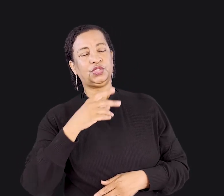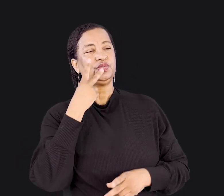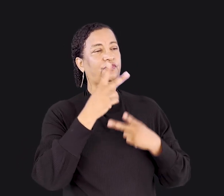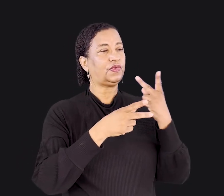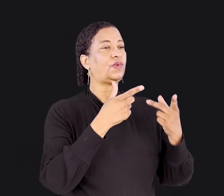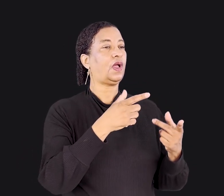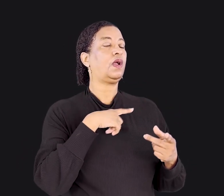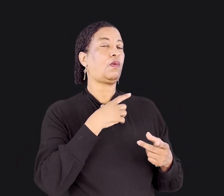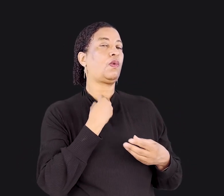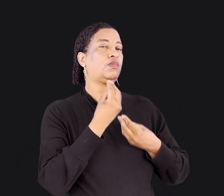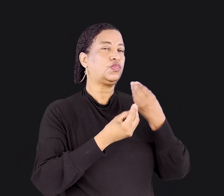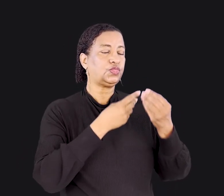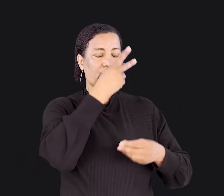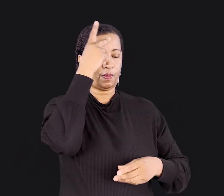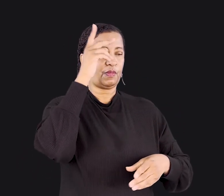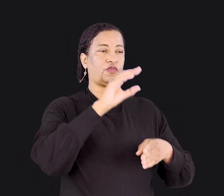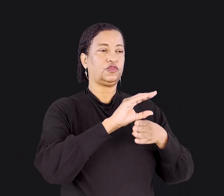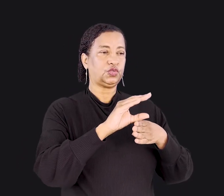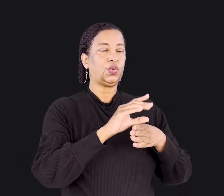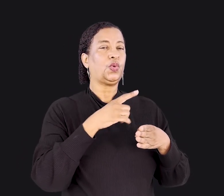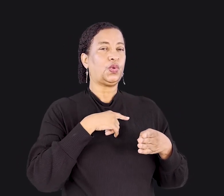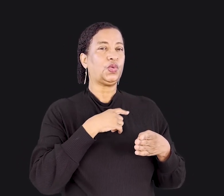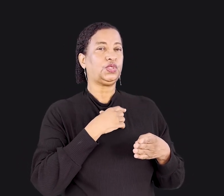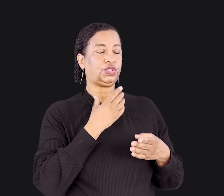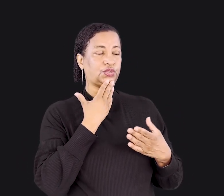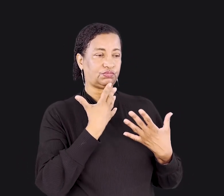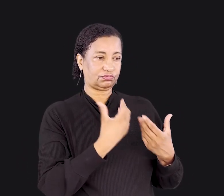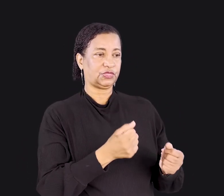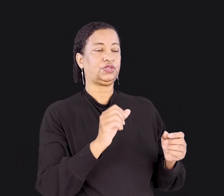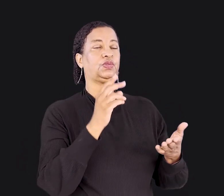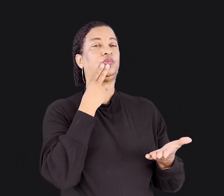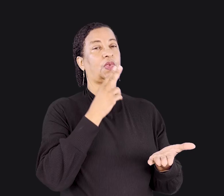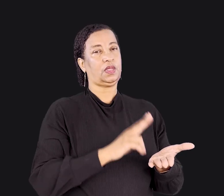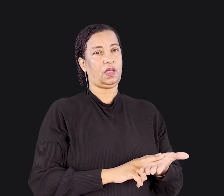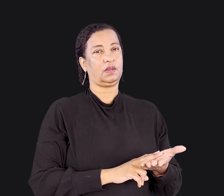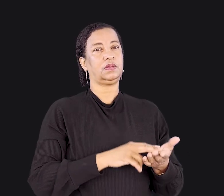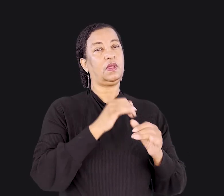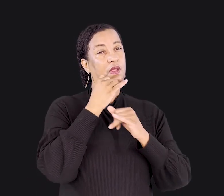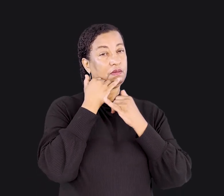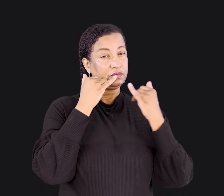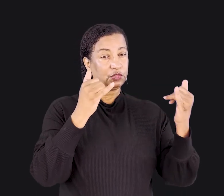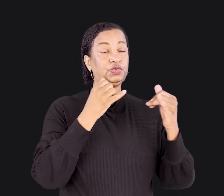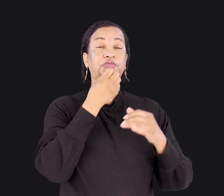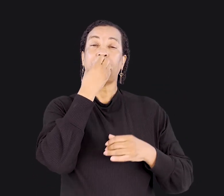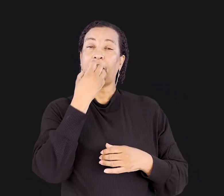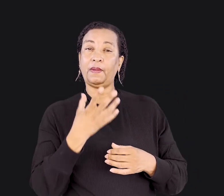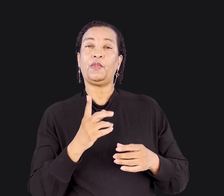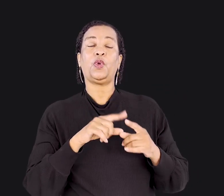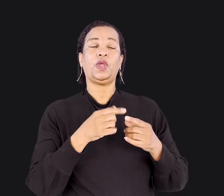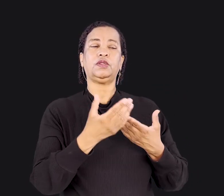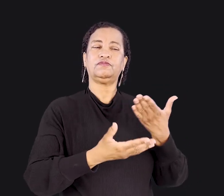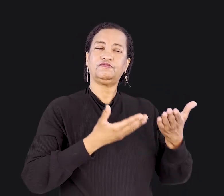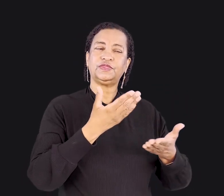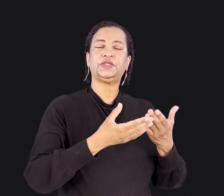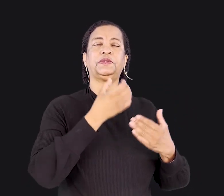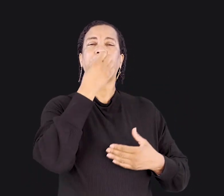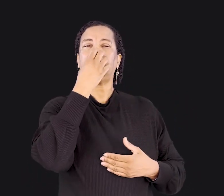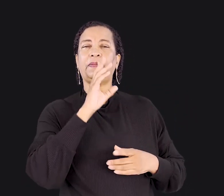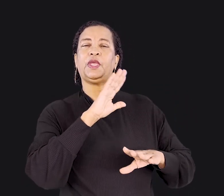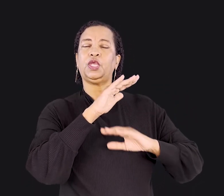carta. As notícias eram boas. Tito contou que tinha sido bem tratado e que tudo que Paulo ordenou aos coríntios